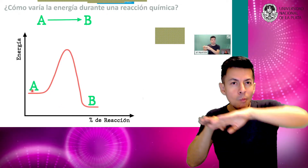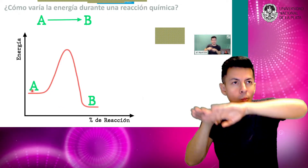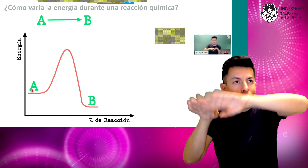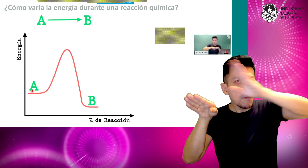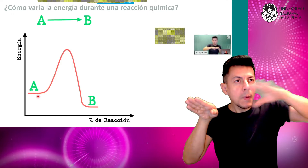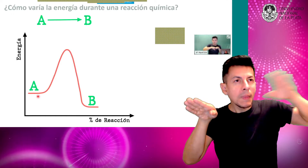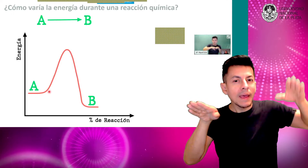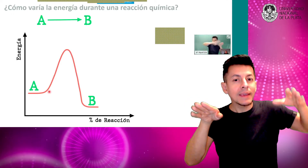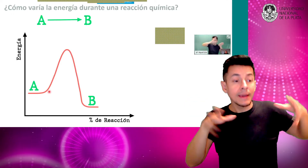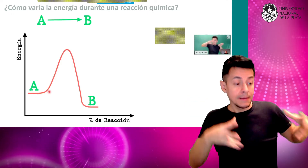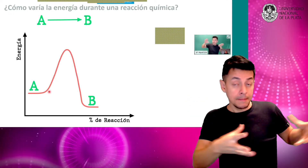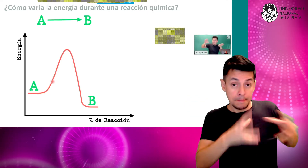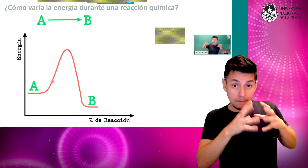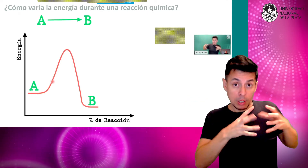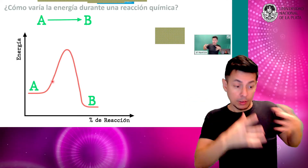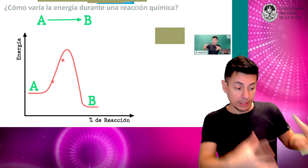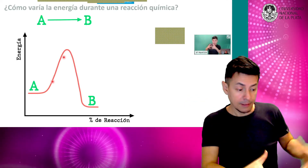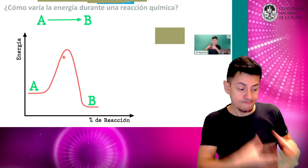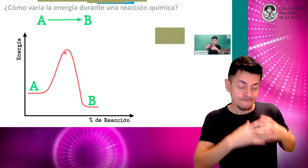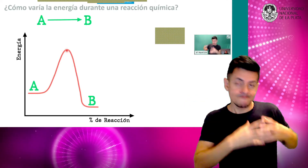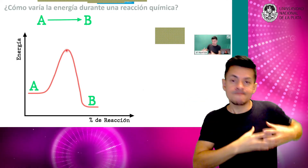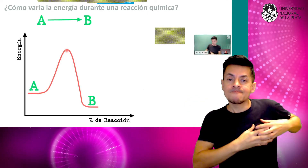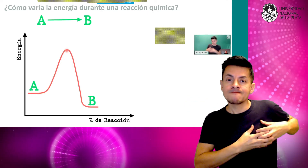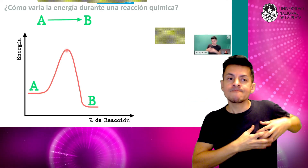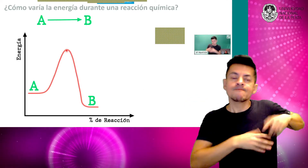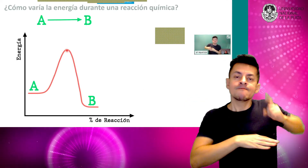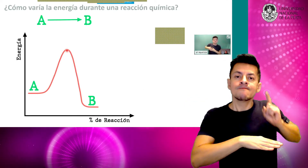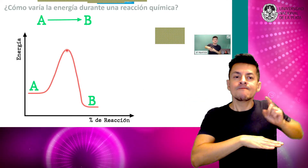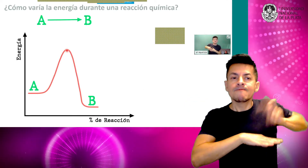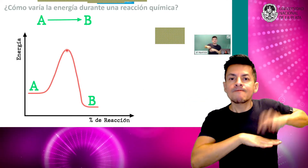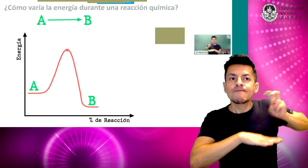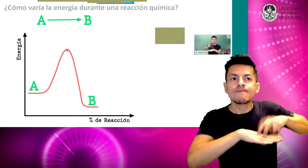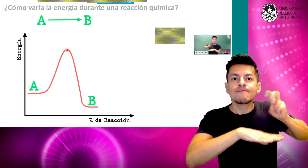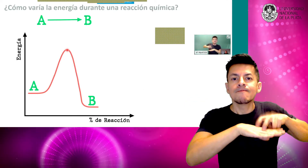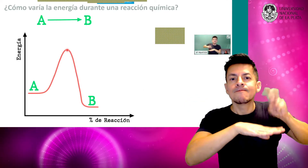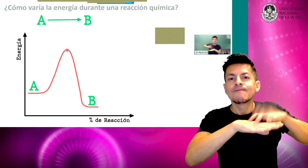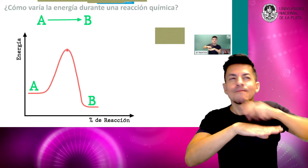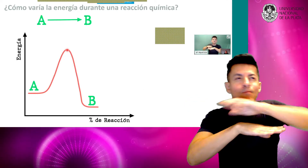Imagínense, agarro la pelota, yo subo hasta la cima de la montaña,